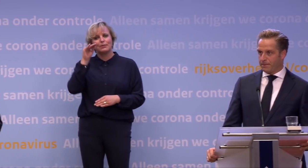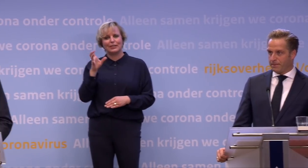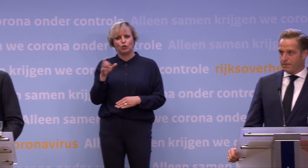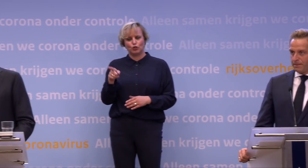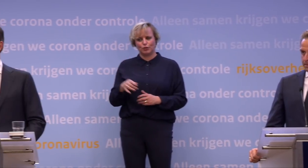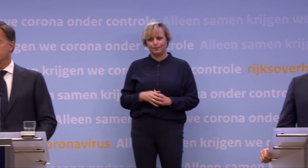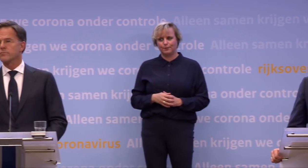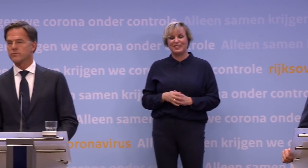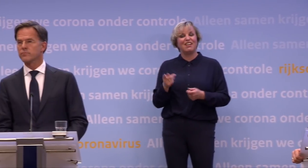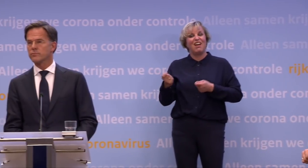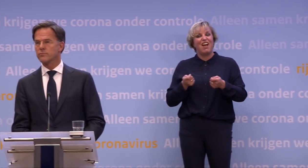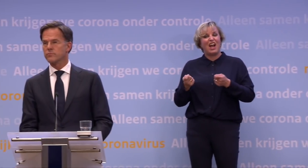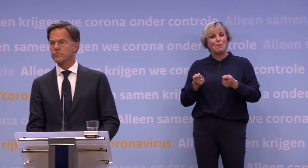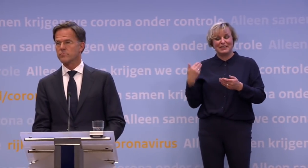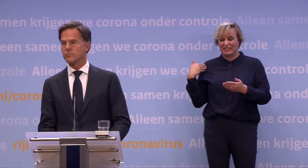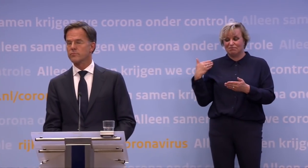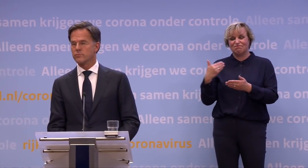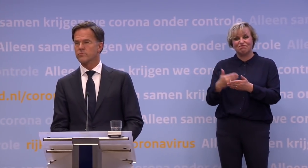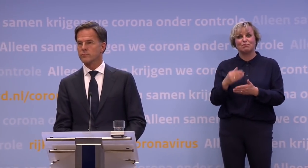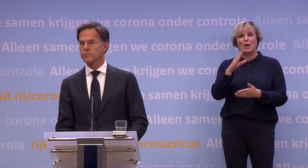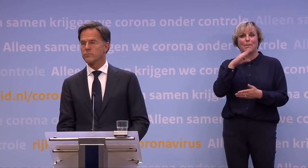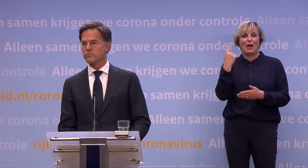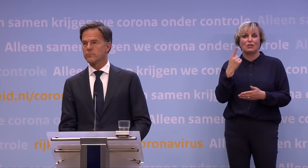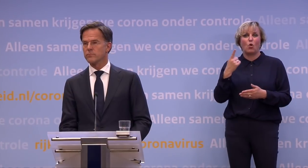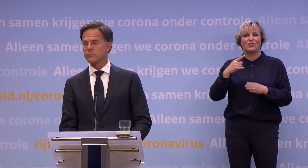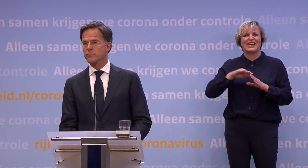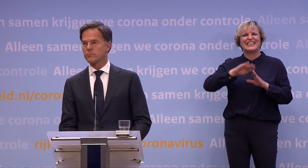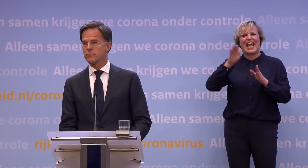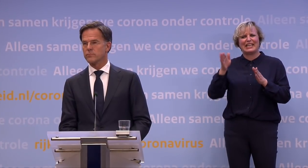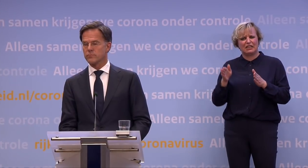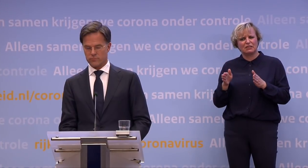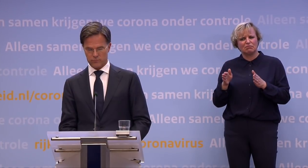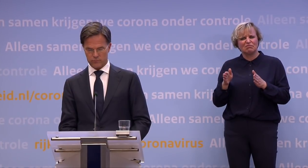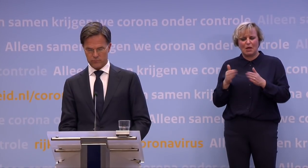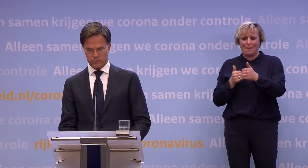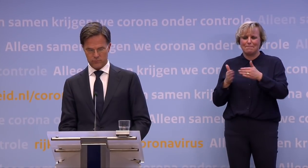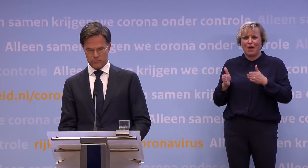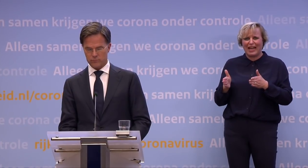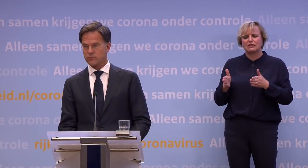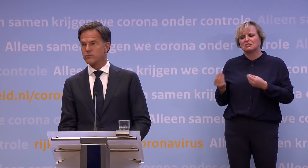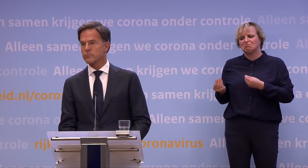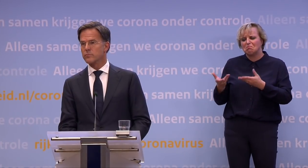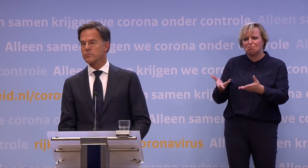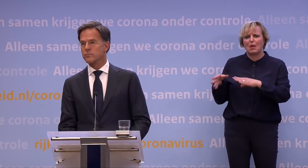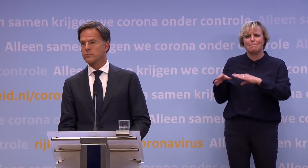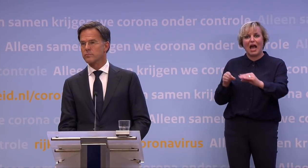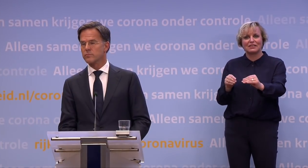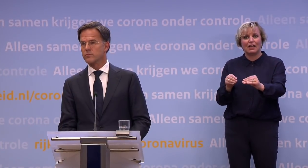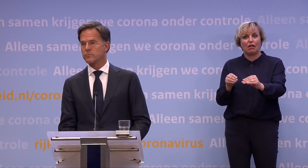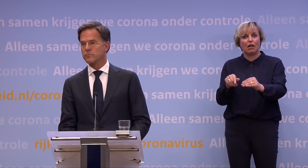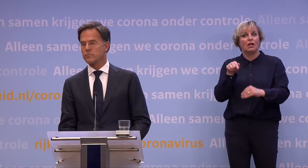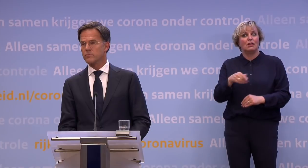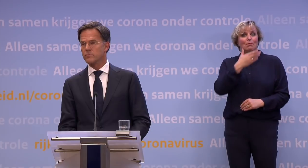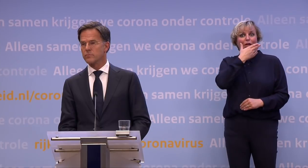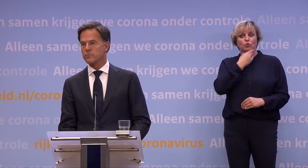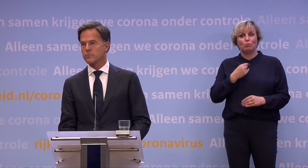Het kabinet heeft altijd gesproken over die dijken, om die golf tegen te houden. Daar is een heel pakket aan. Maar dat blijkt nu dat bijvoorbeeld het